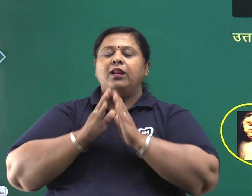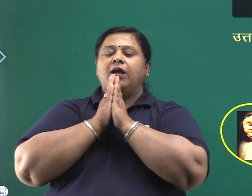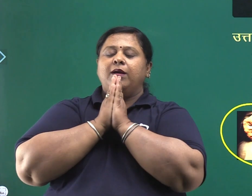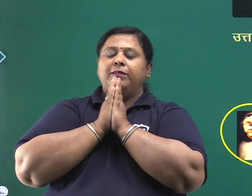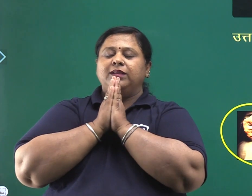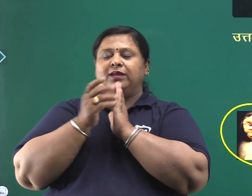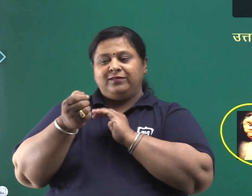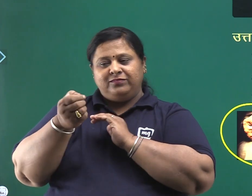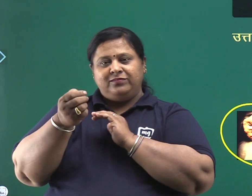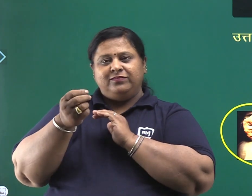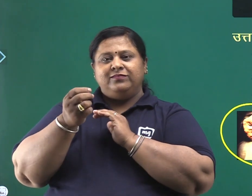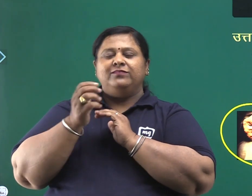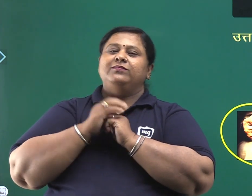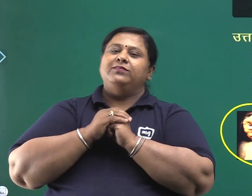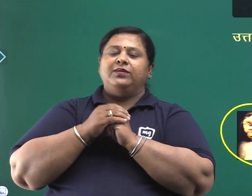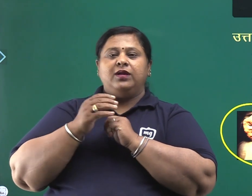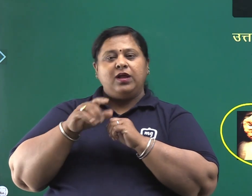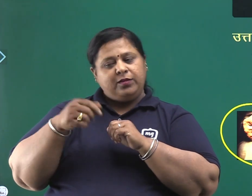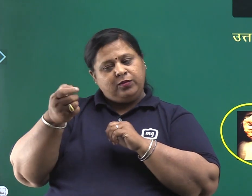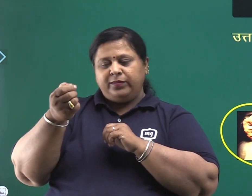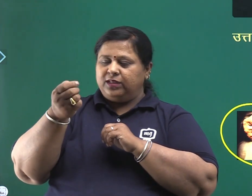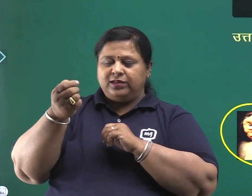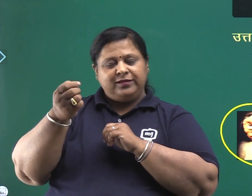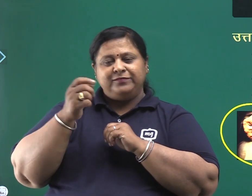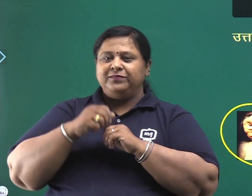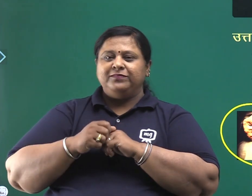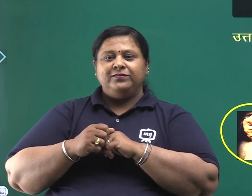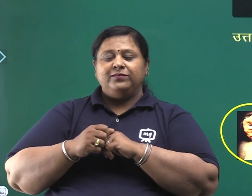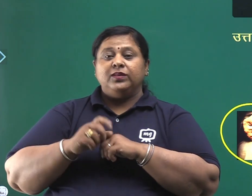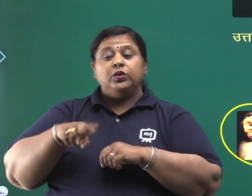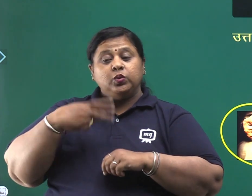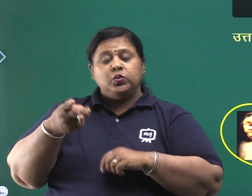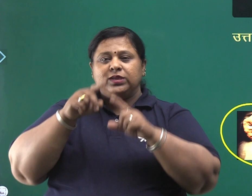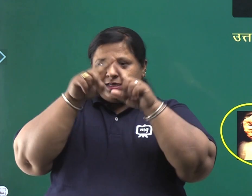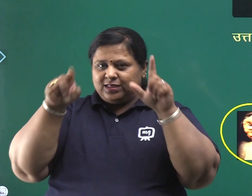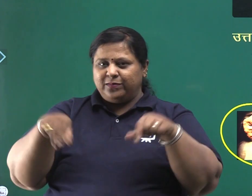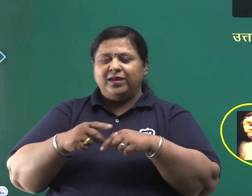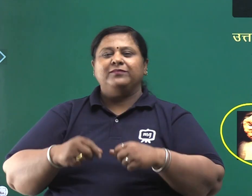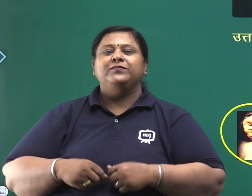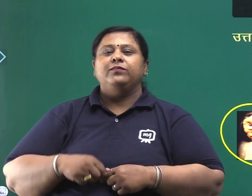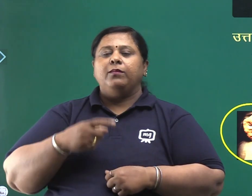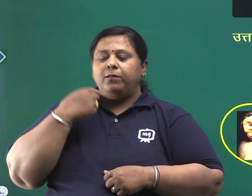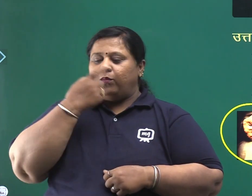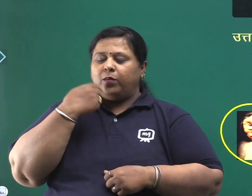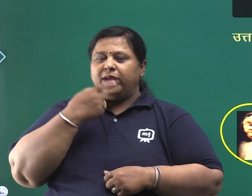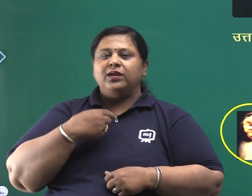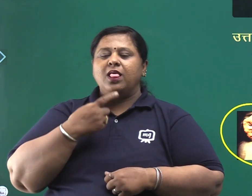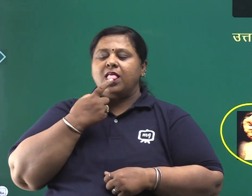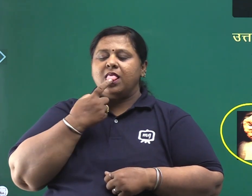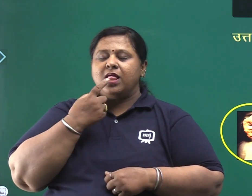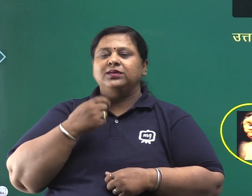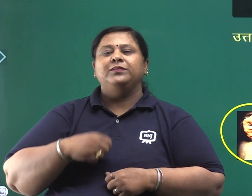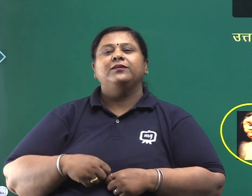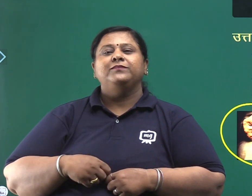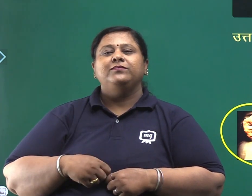नाम लेते हैं और यह हाथ में फिरती है। दूसरे चित्र में मुख में जीभ